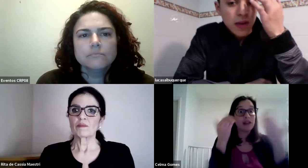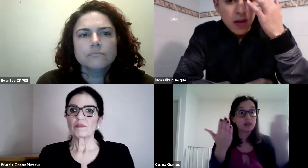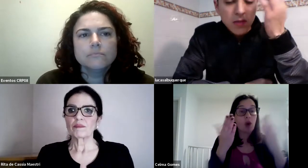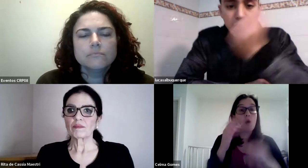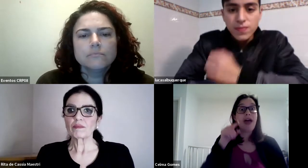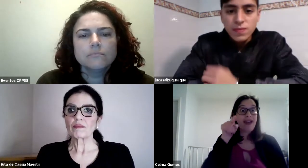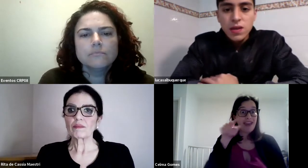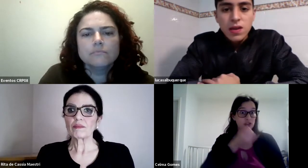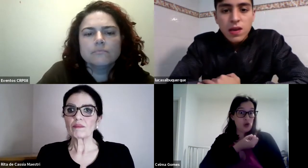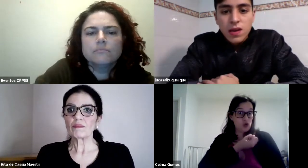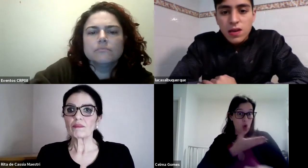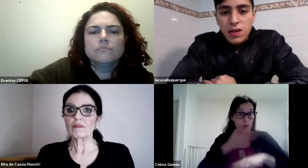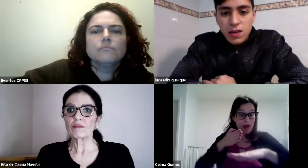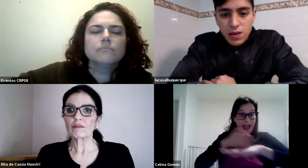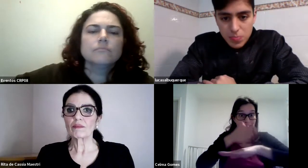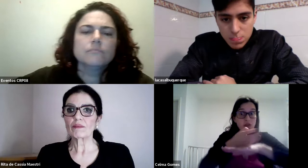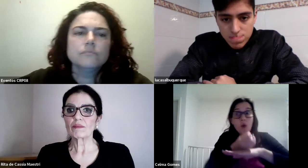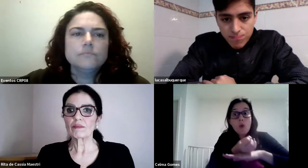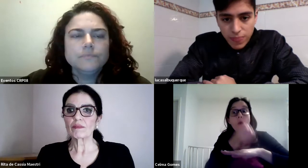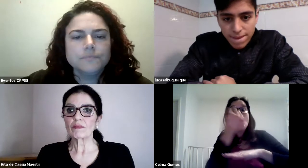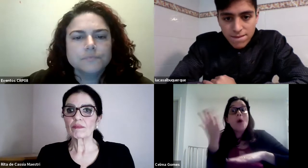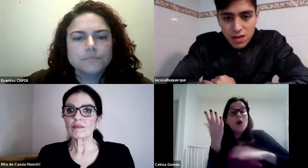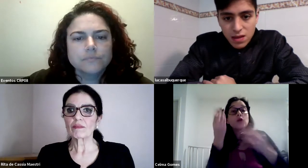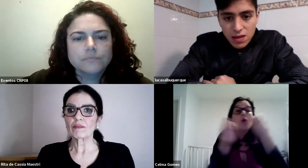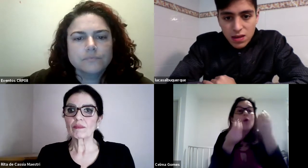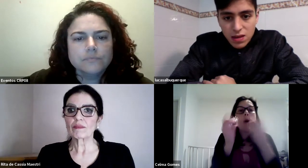ou menos. E